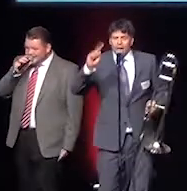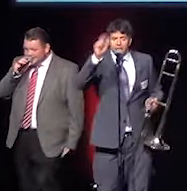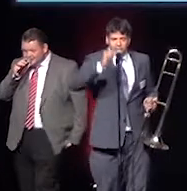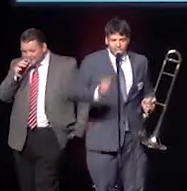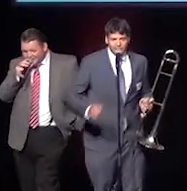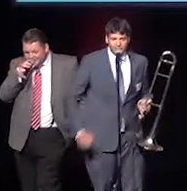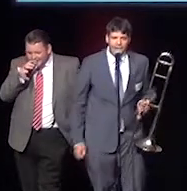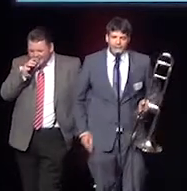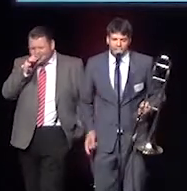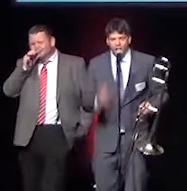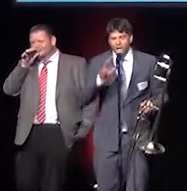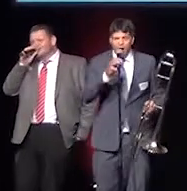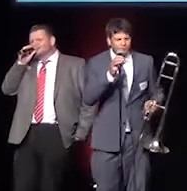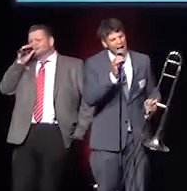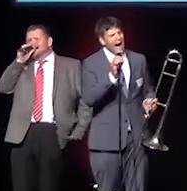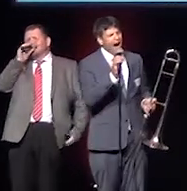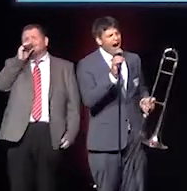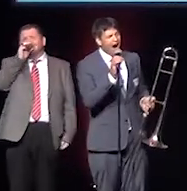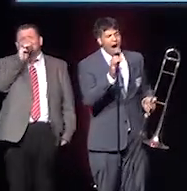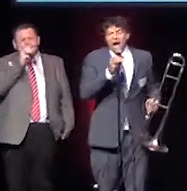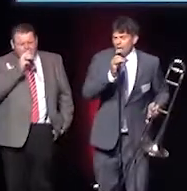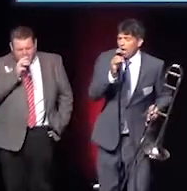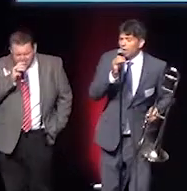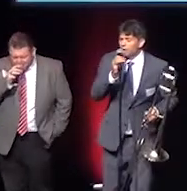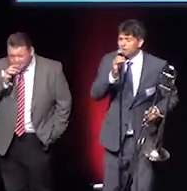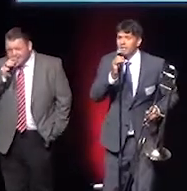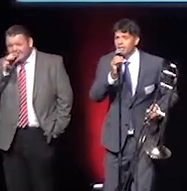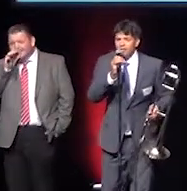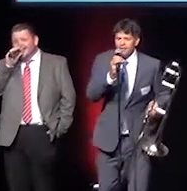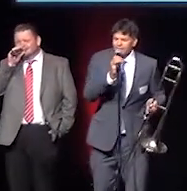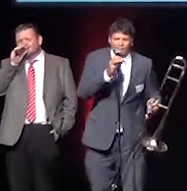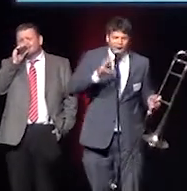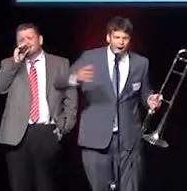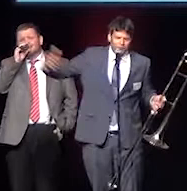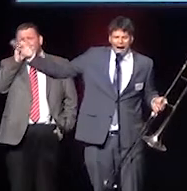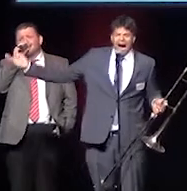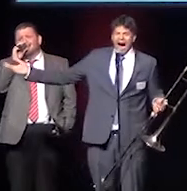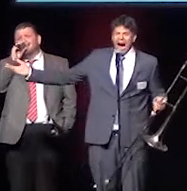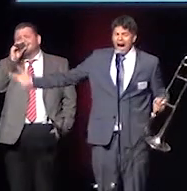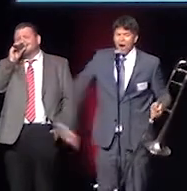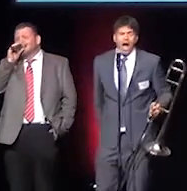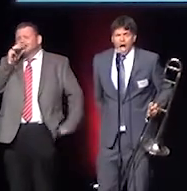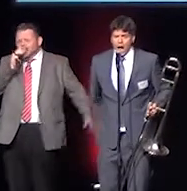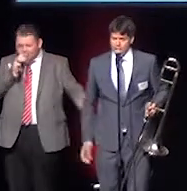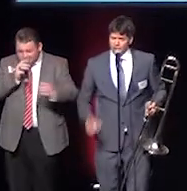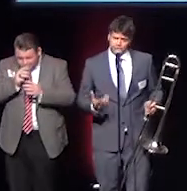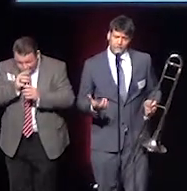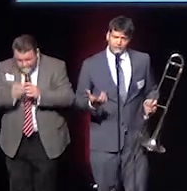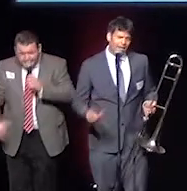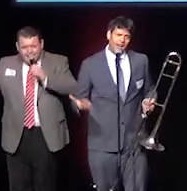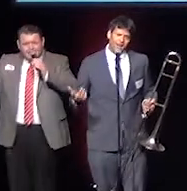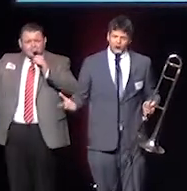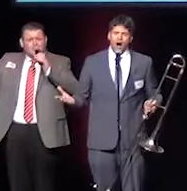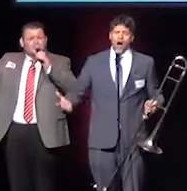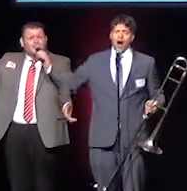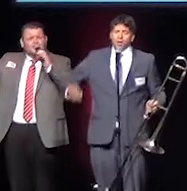Kostenträger, hilft dir der SoV, hilft dir der SoV, hilft dir